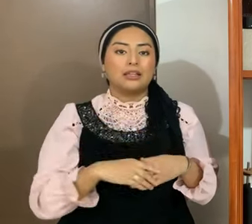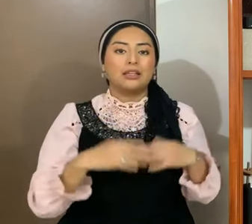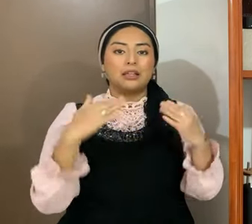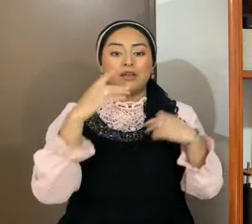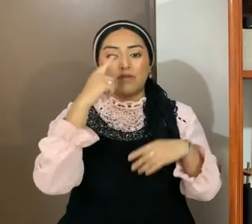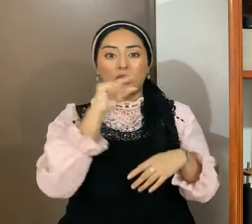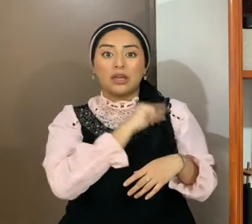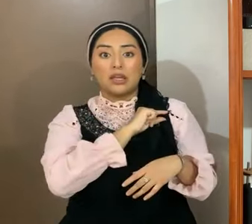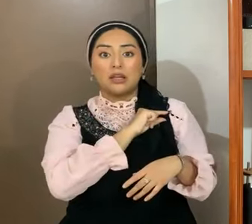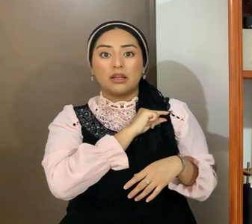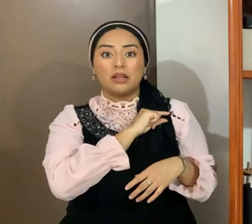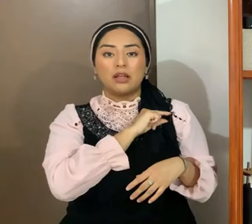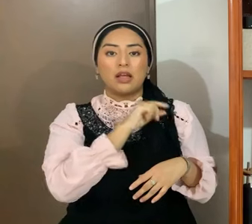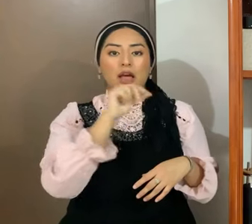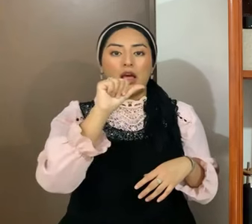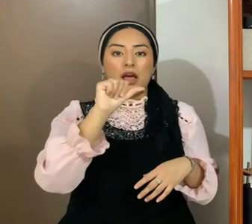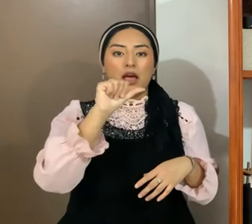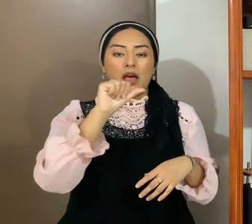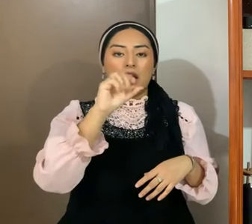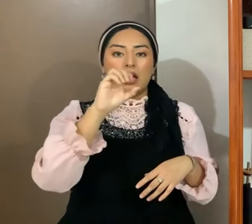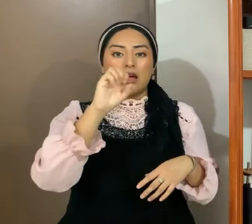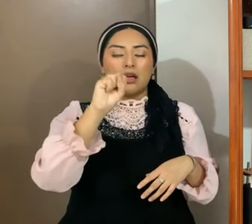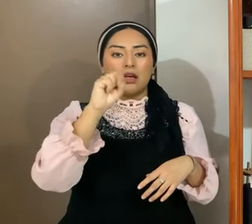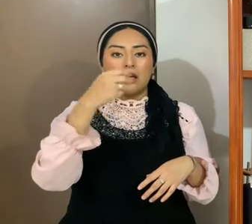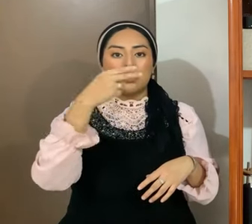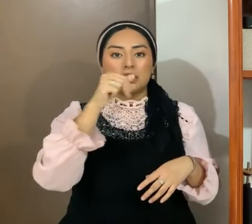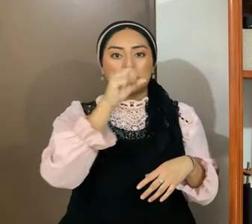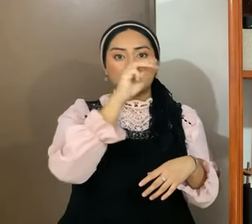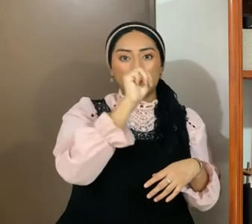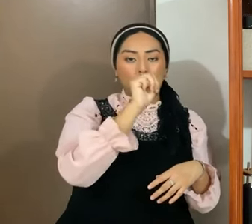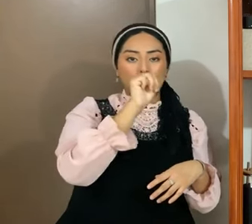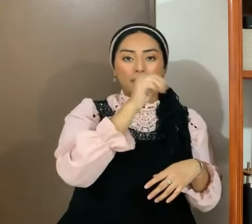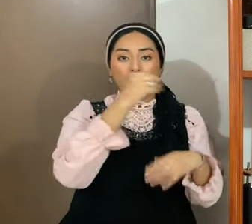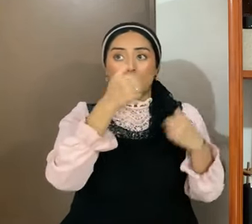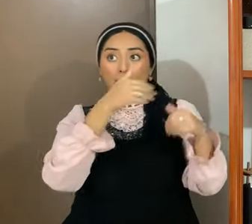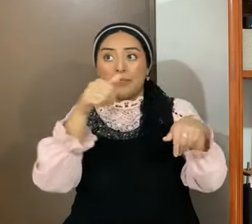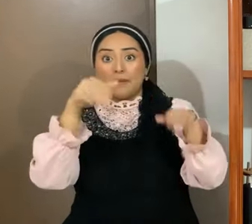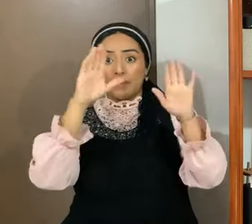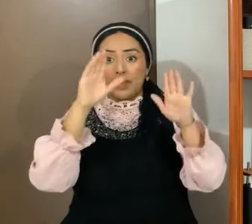asham, ofrendas de consagración, miluim.